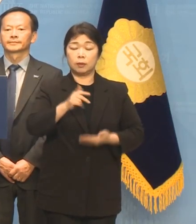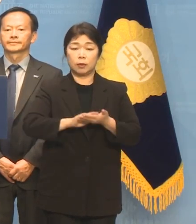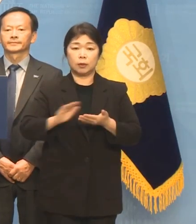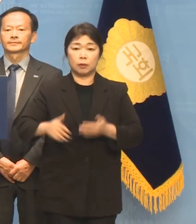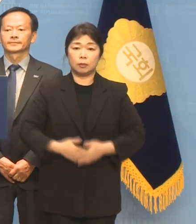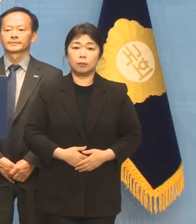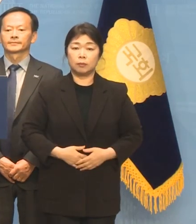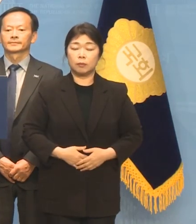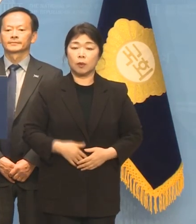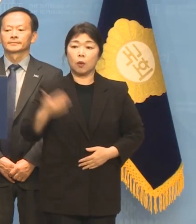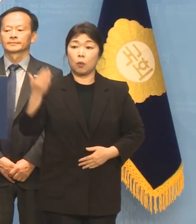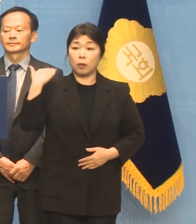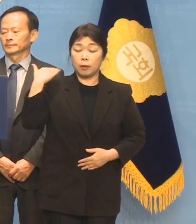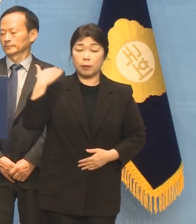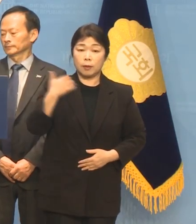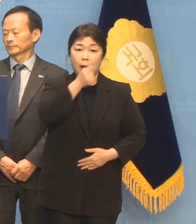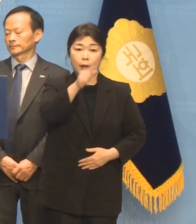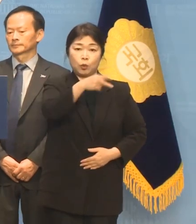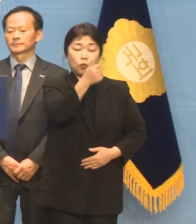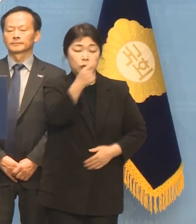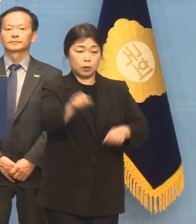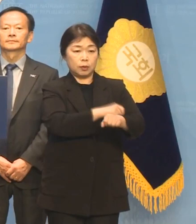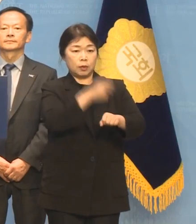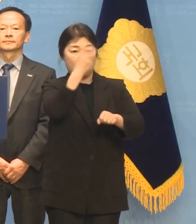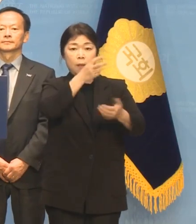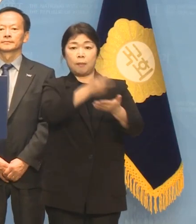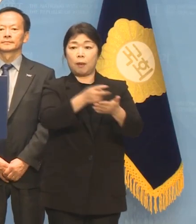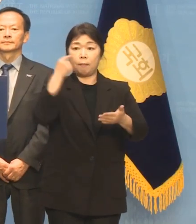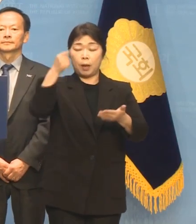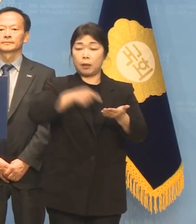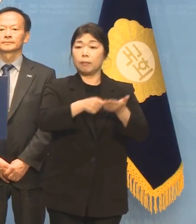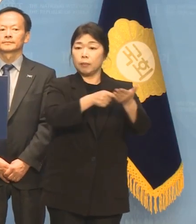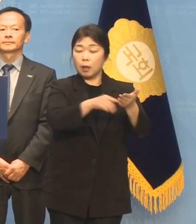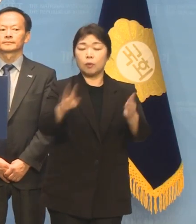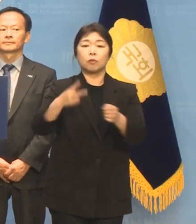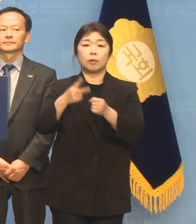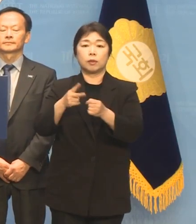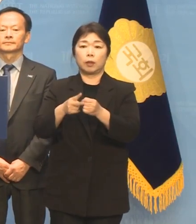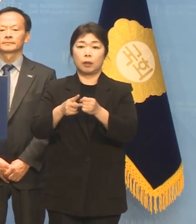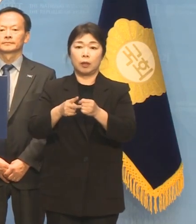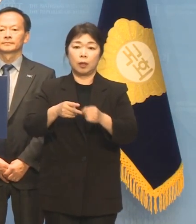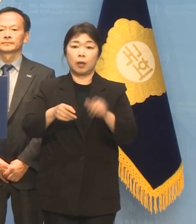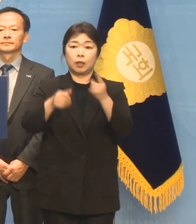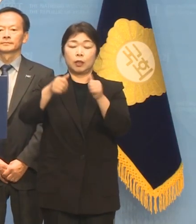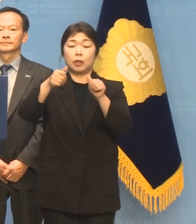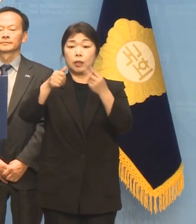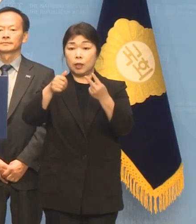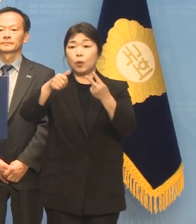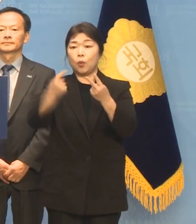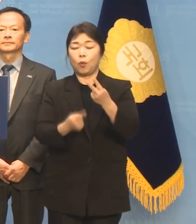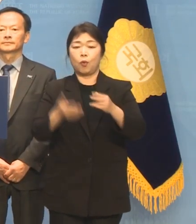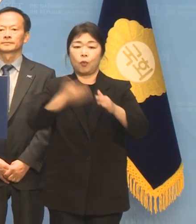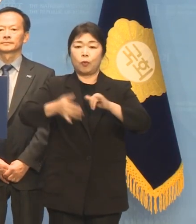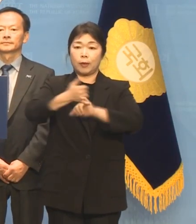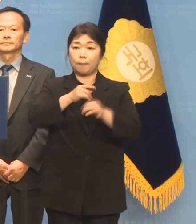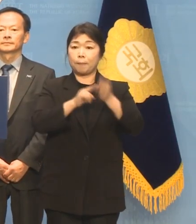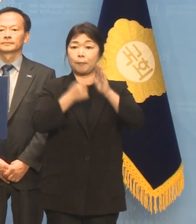지난 한동훈 특검법 발휘 위원 조국 혁신당 제 2호 정책공약을